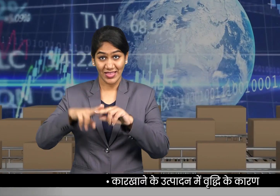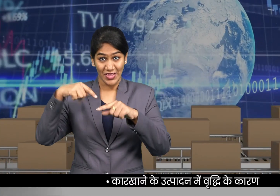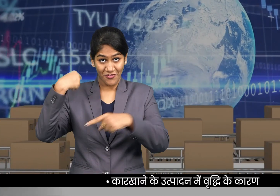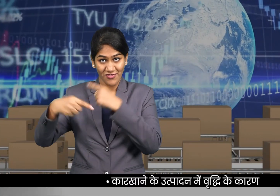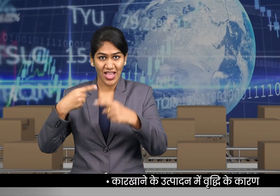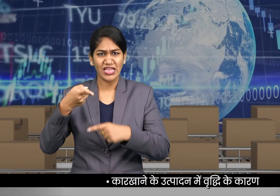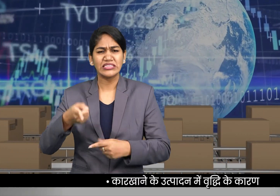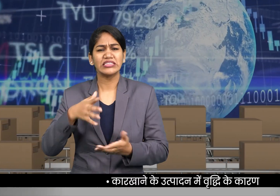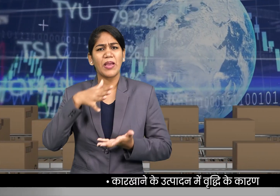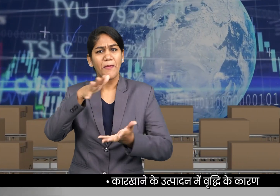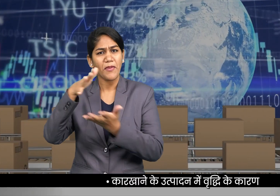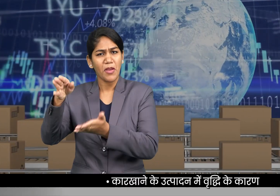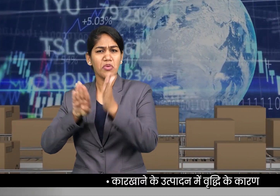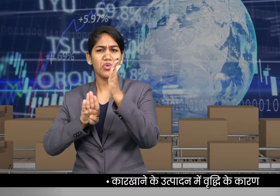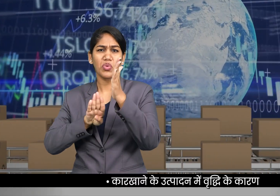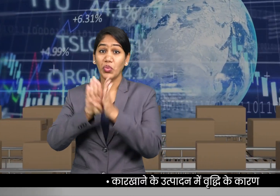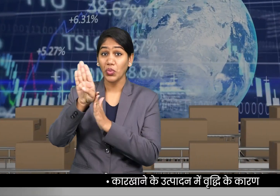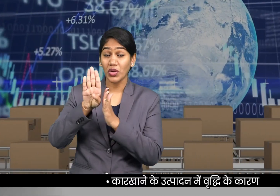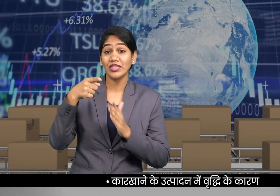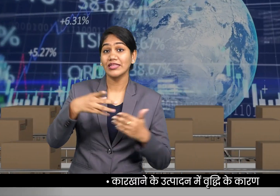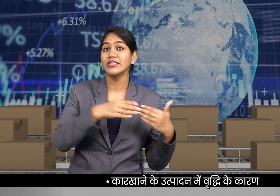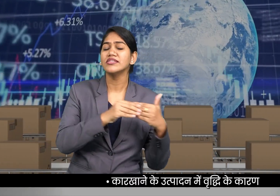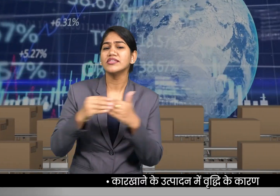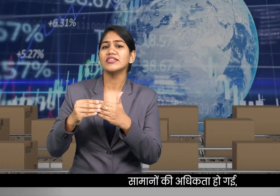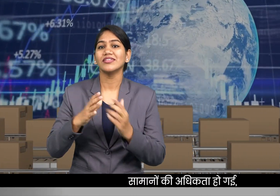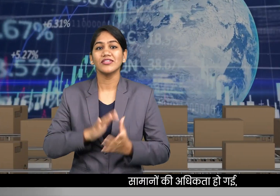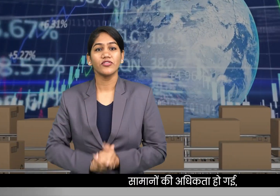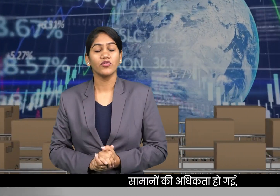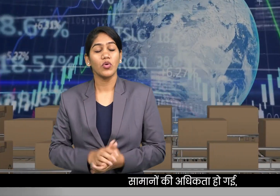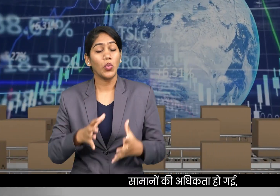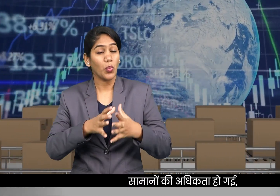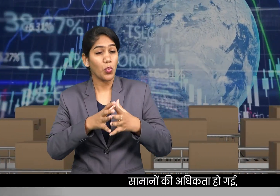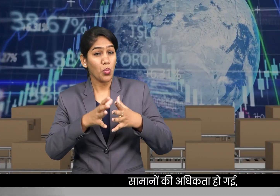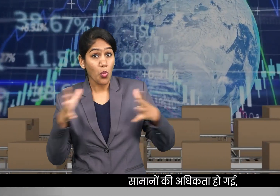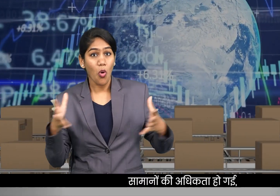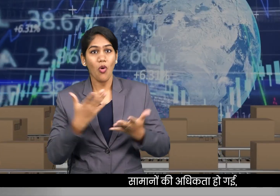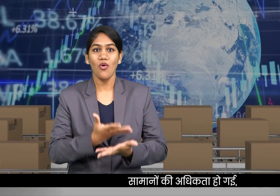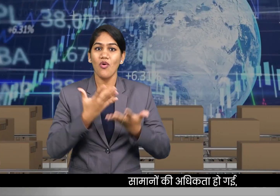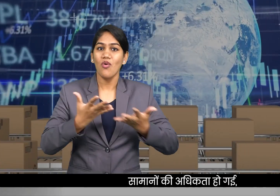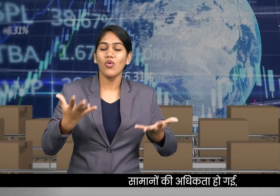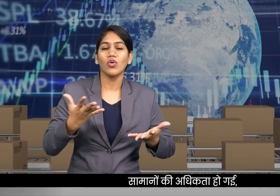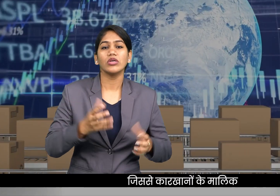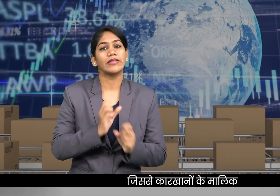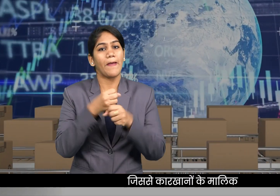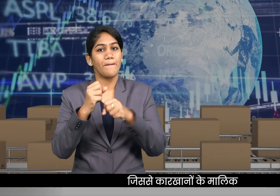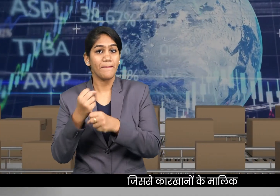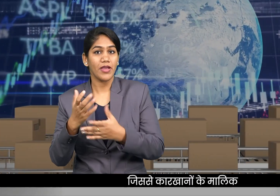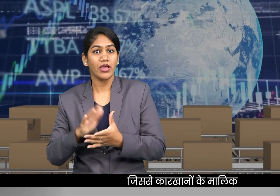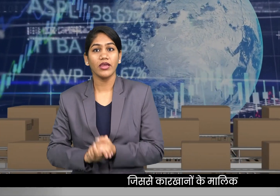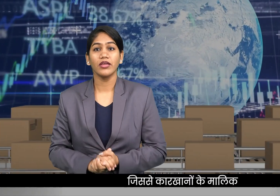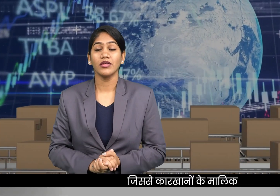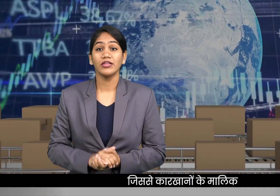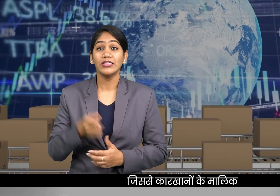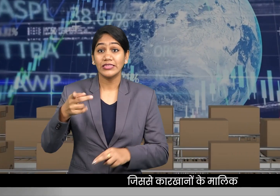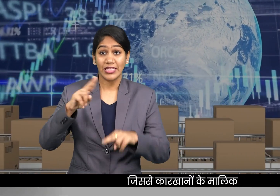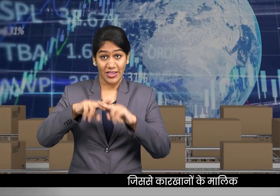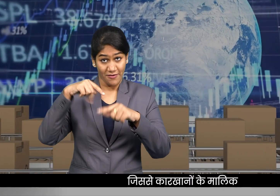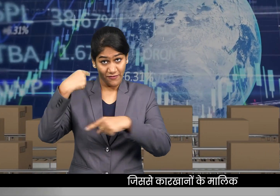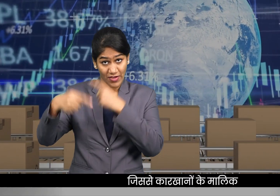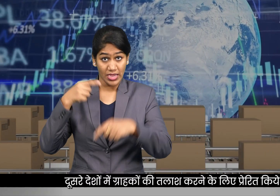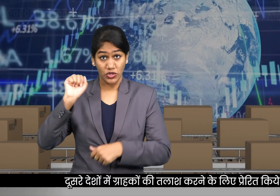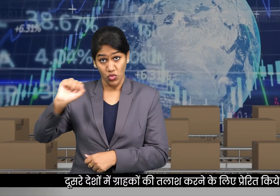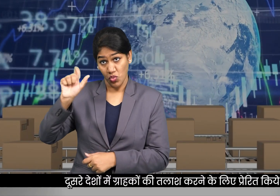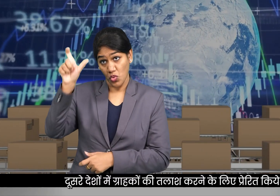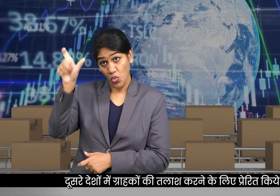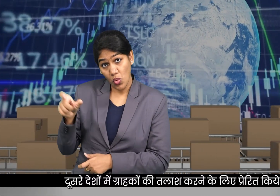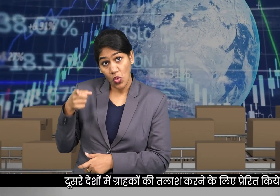कारखाने के उत्पादन में वृद्धि करने के कारण सामानों की अधिकता हो गई, जिससे कारखानों के